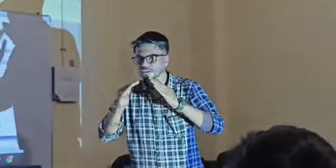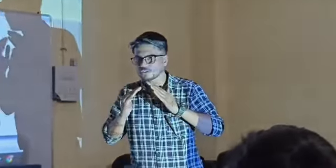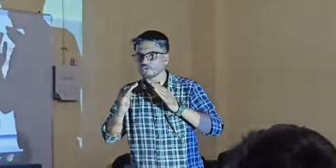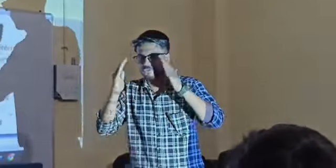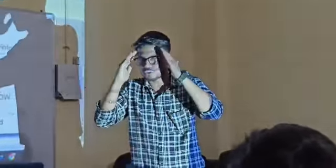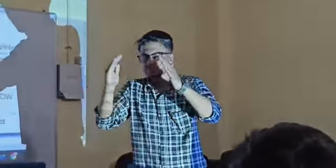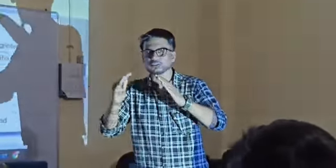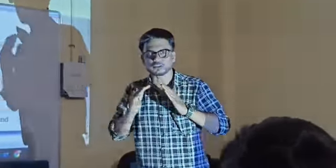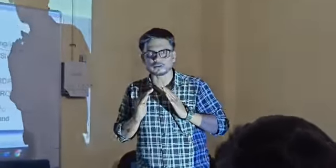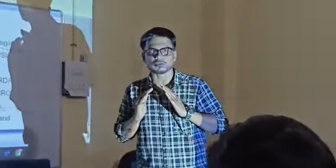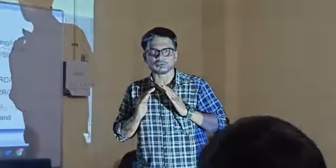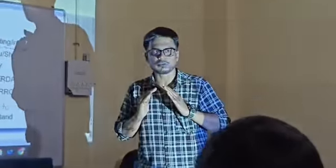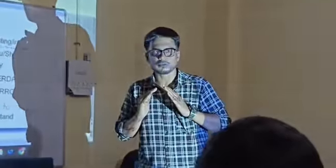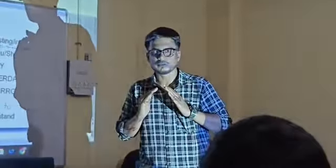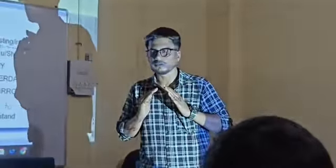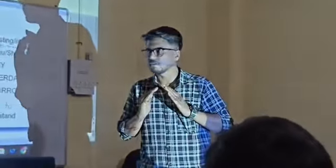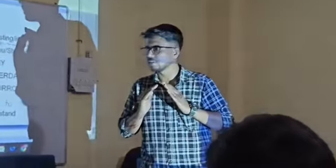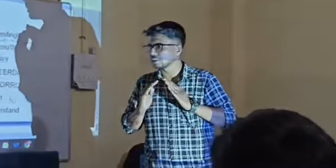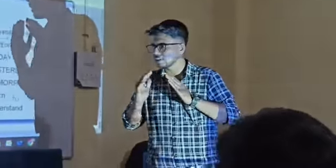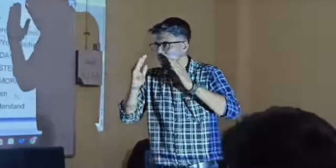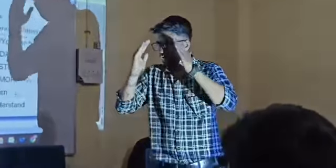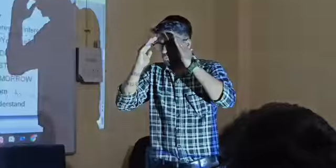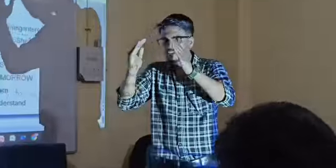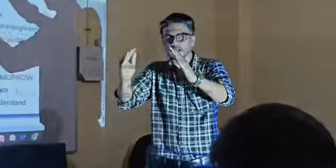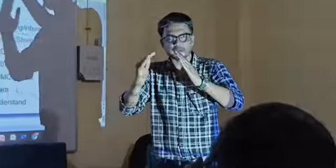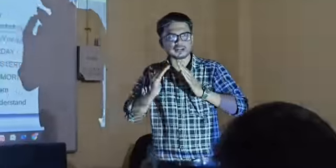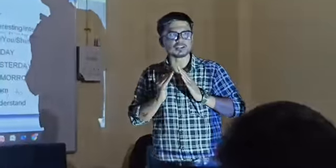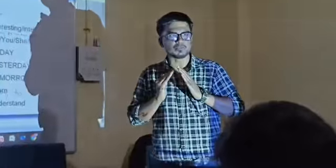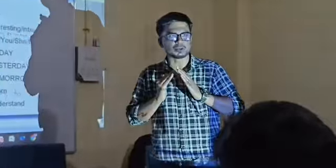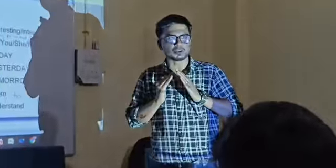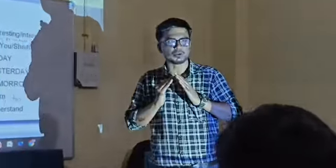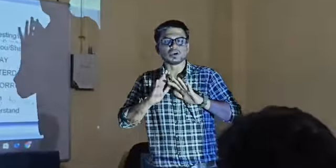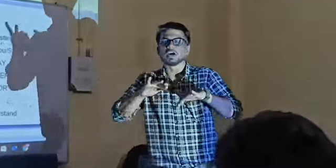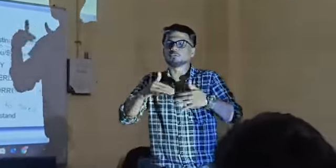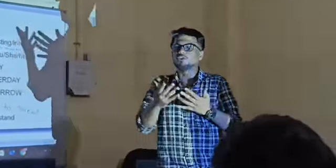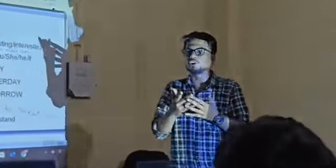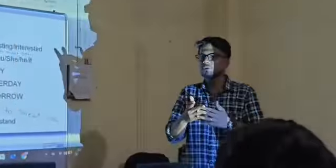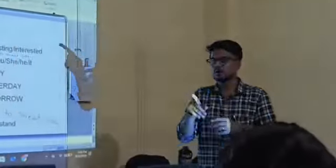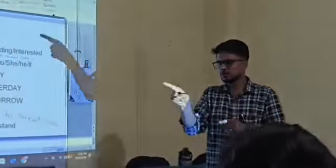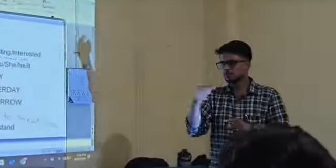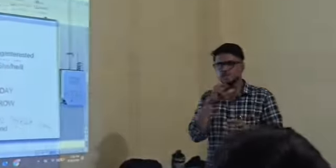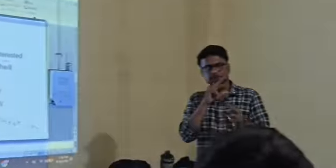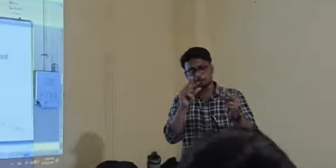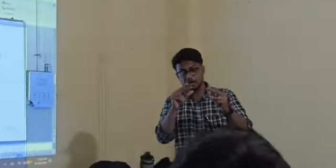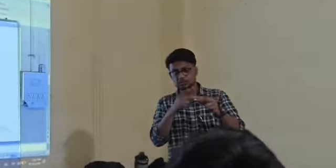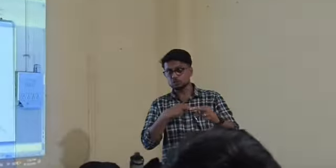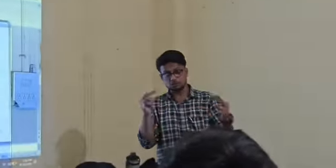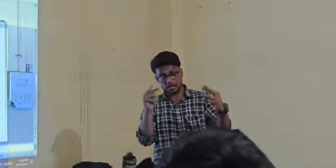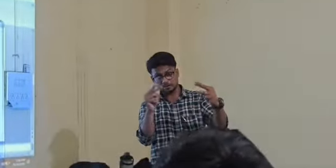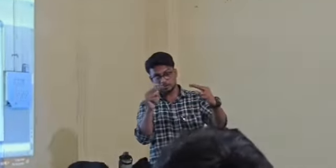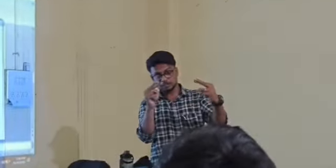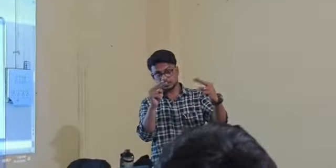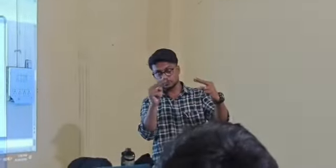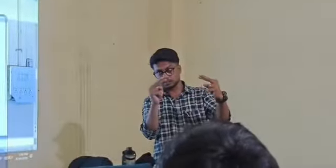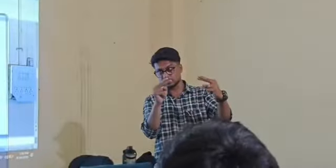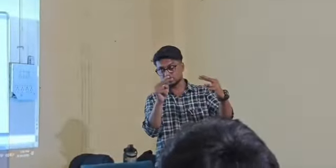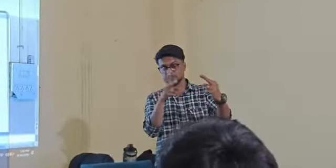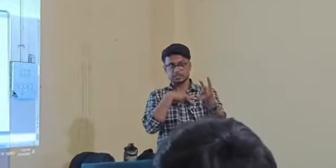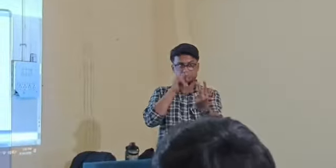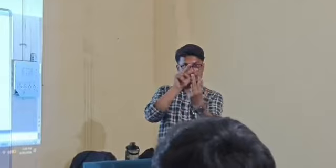इधर रखो, फोकस इधर करो, ठीक है। बोले ना हमारी तरफ देखो, अब नॉर्मल जैसे बात करो तो आई कांटेक्ट करो, या मेरे